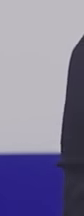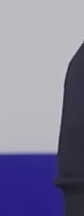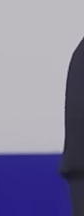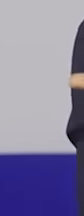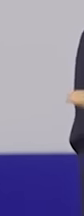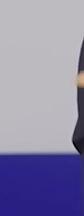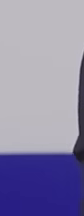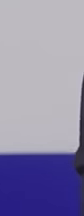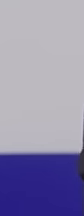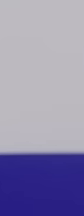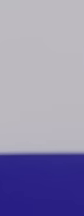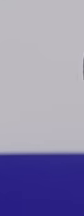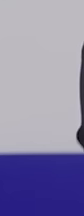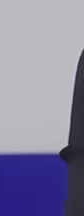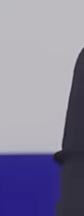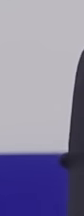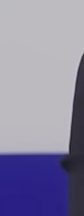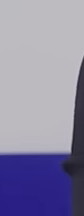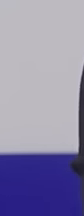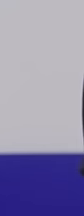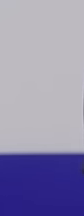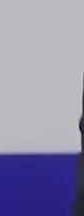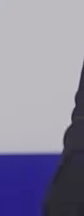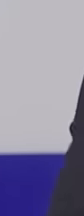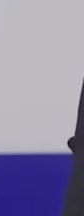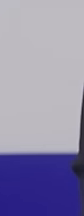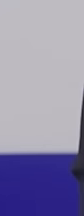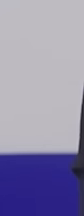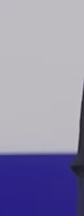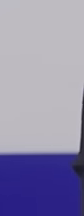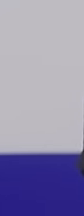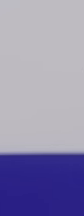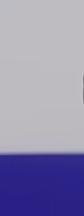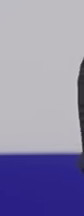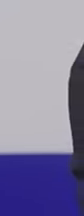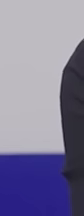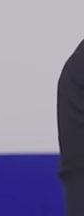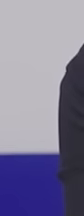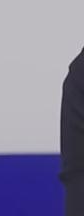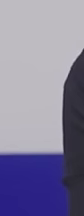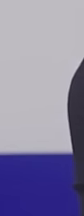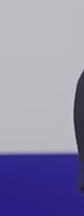있도록 우리 도구가 되고자 하는 대리인이 되고자 하는